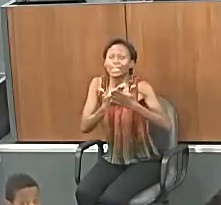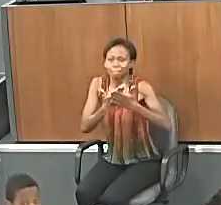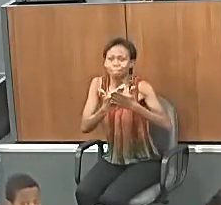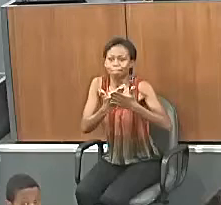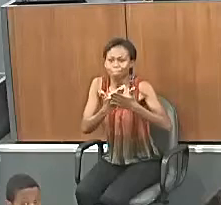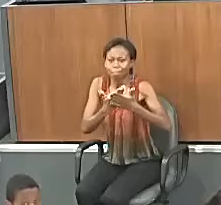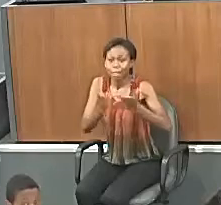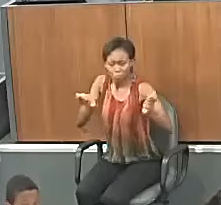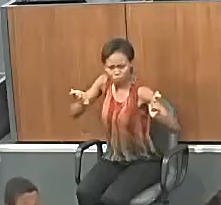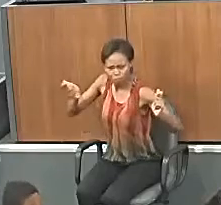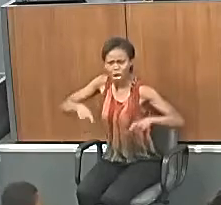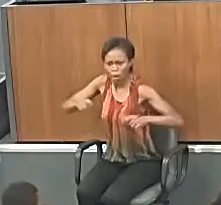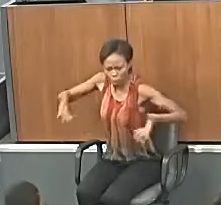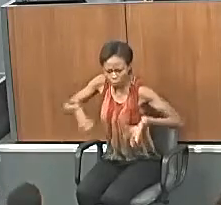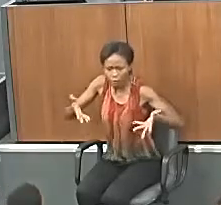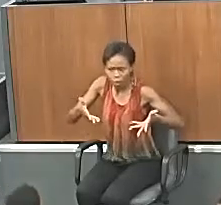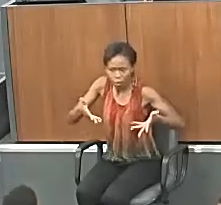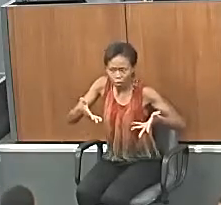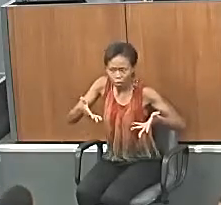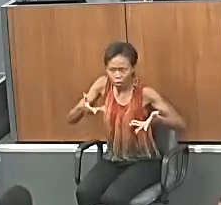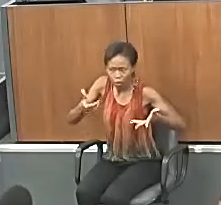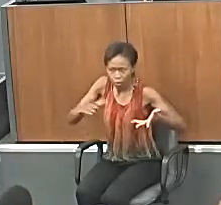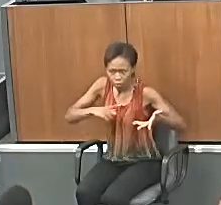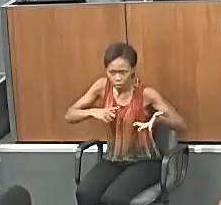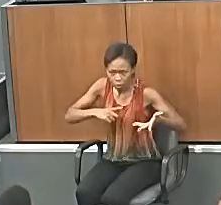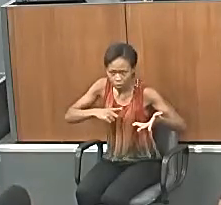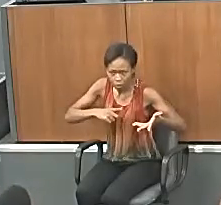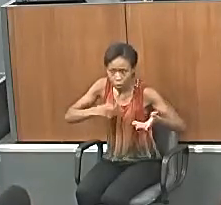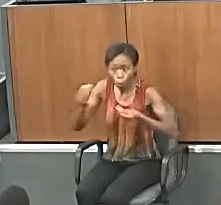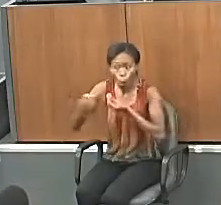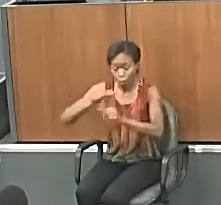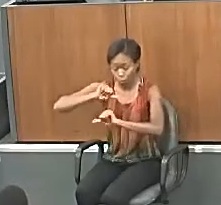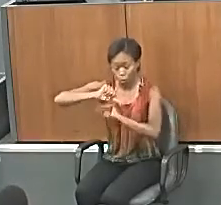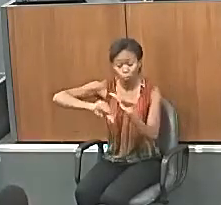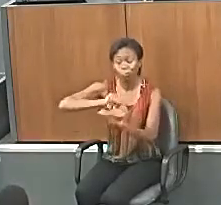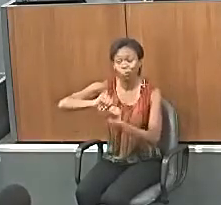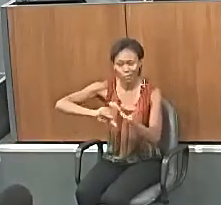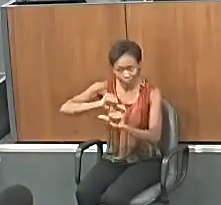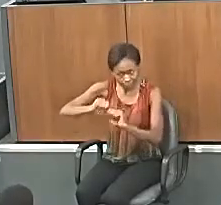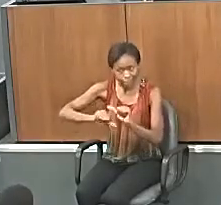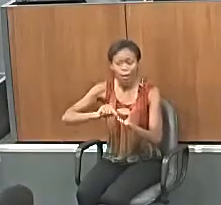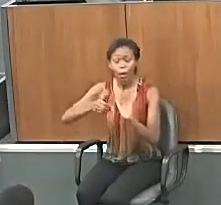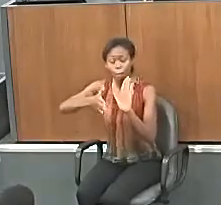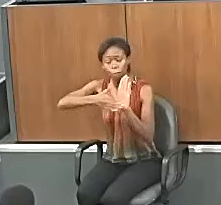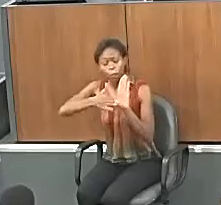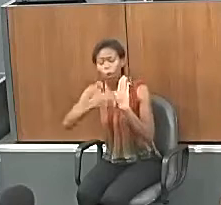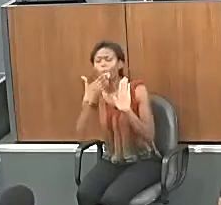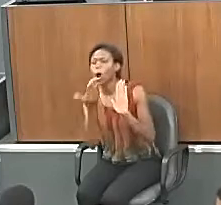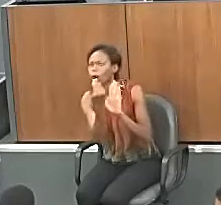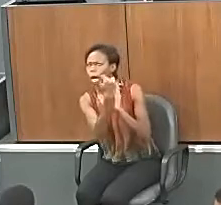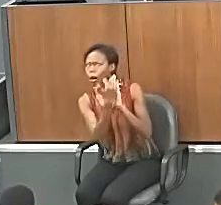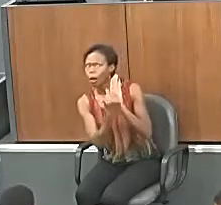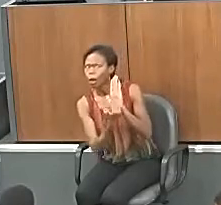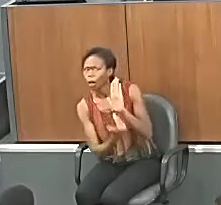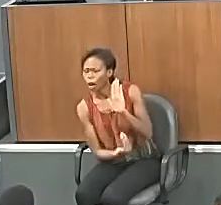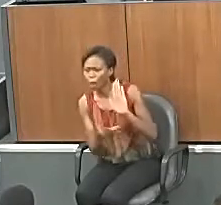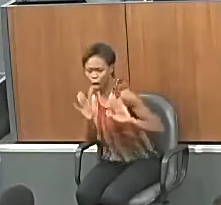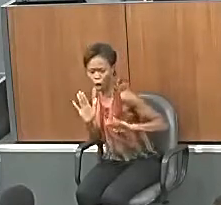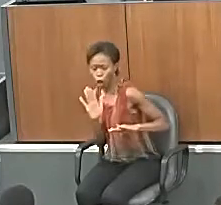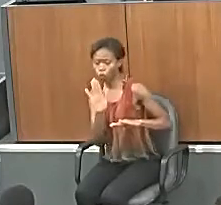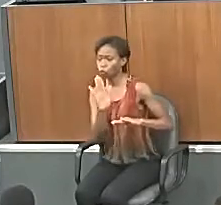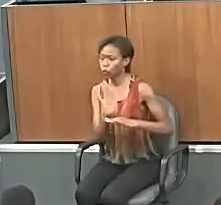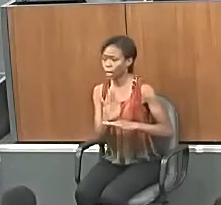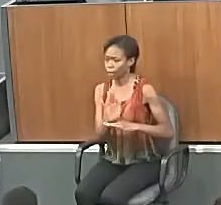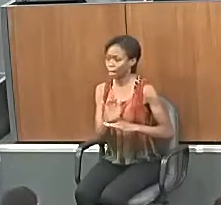precisamos fazer para mudar isso quais são as propostas que se tem para oferecer essa